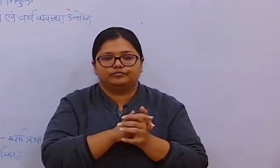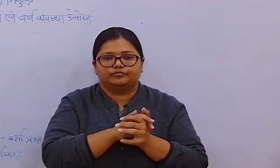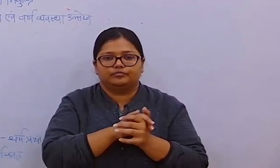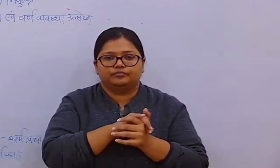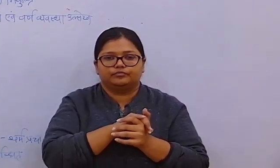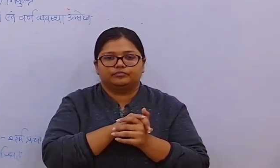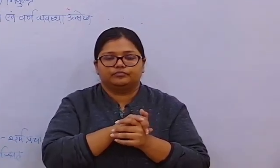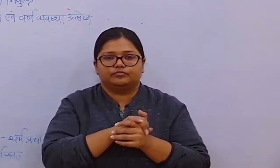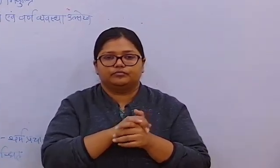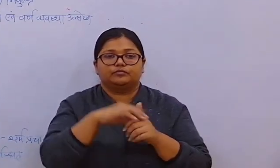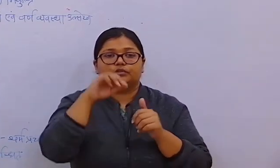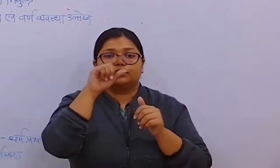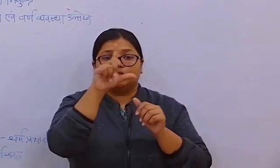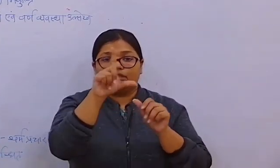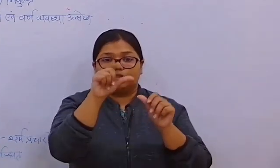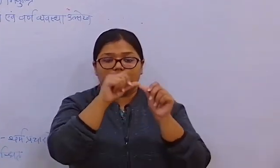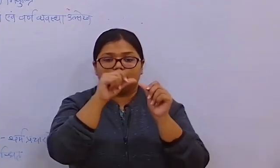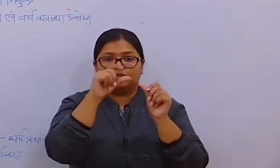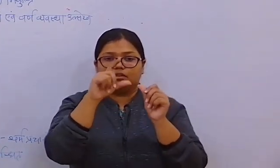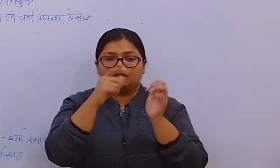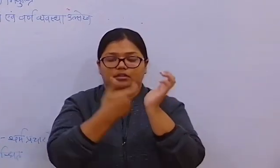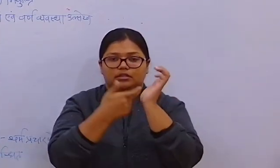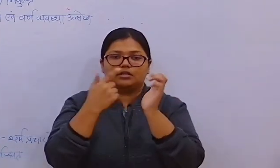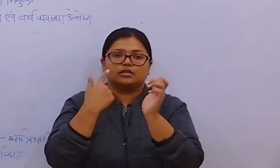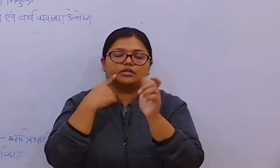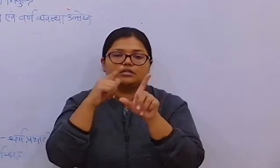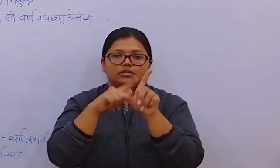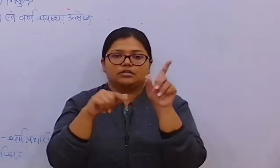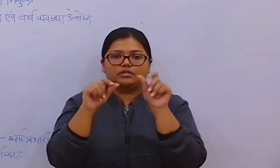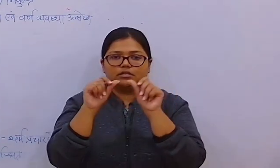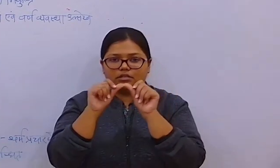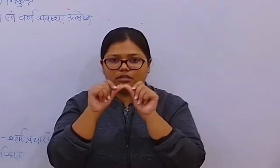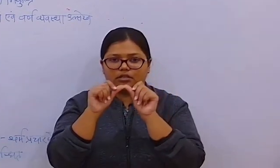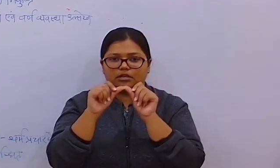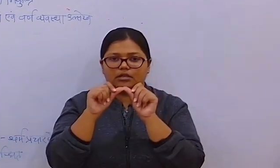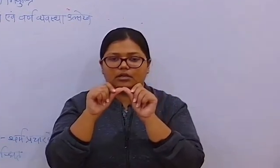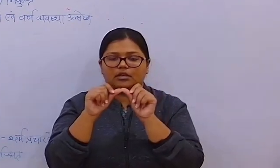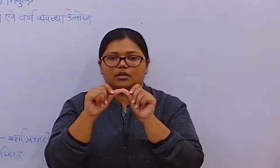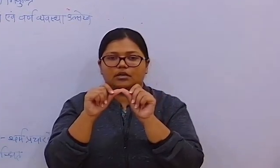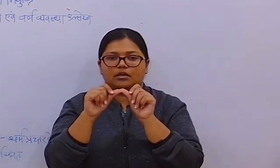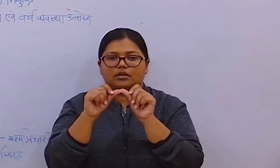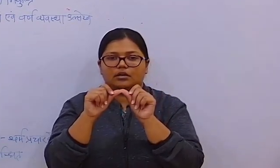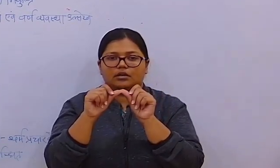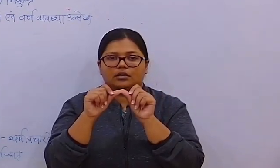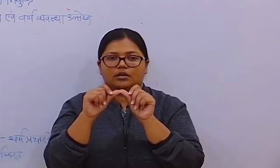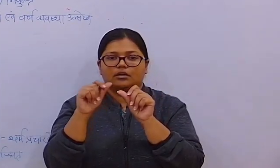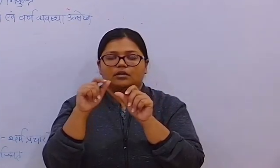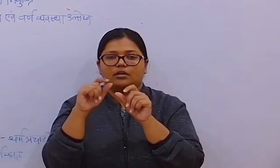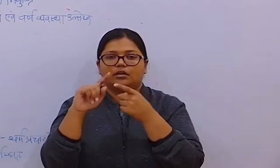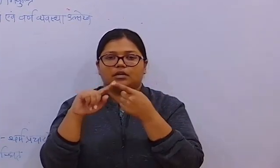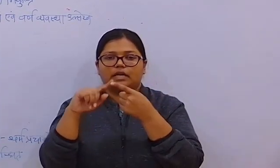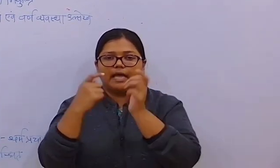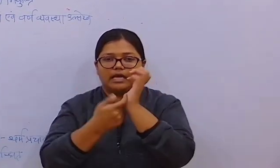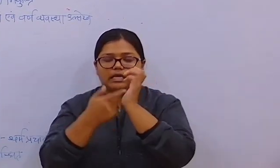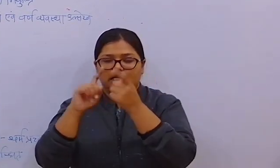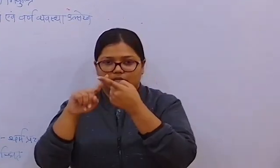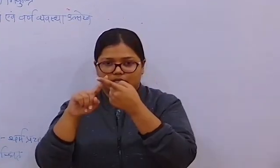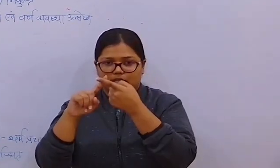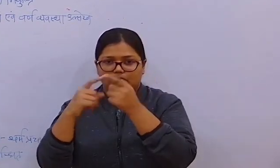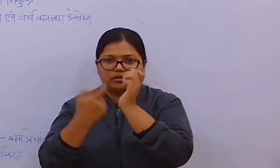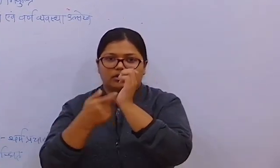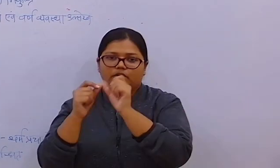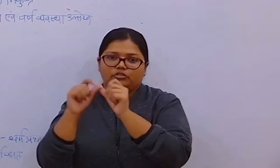लरिया एरे राज, लरिया, लरिया या लारिया दोनों लिख सकते हो, लरिया एरे राज,